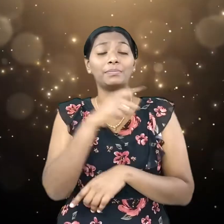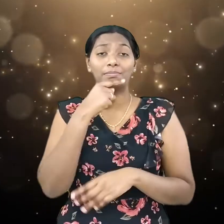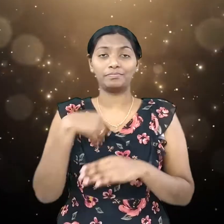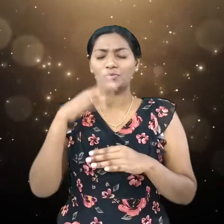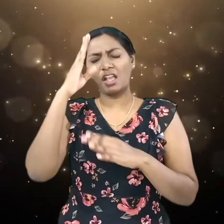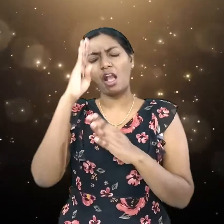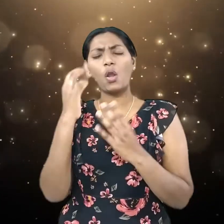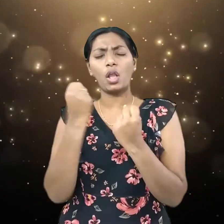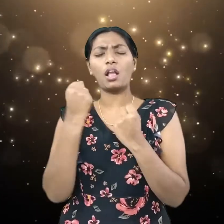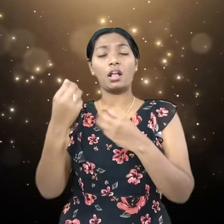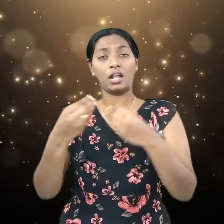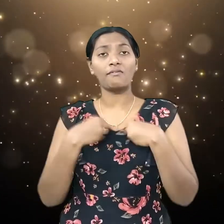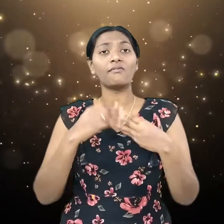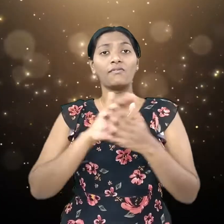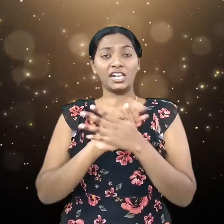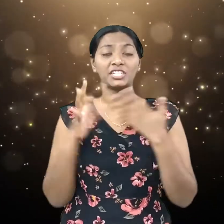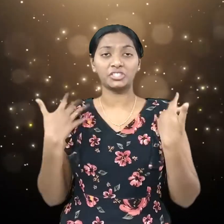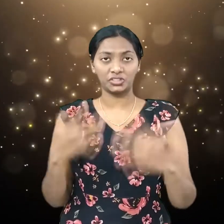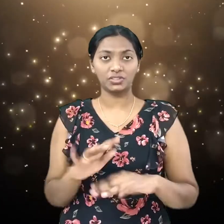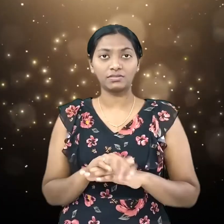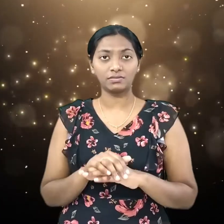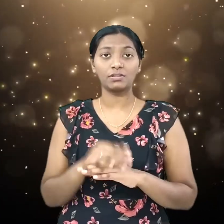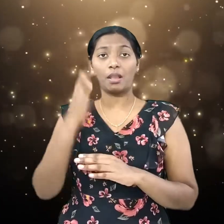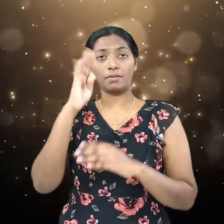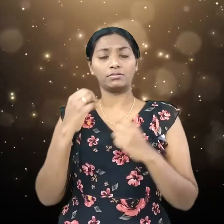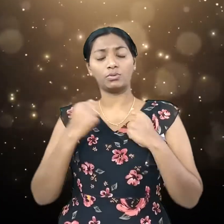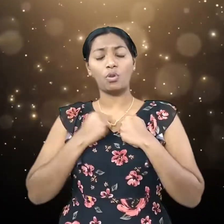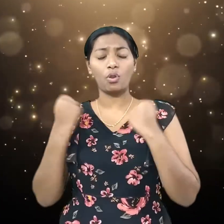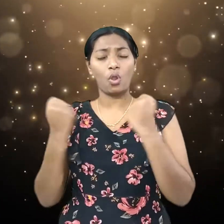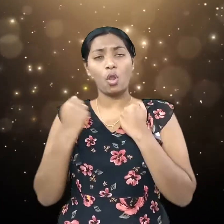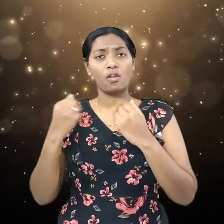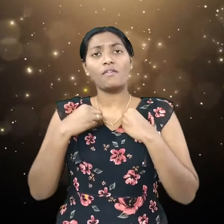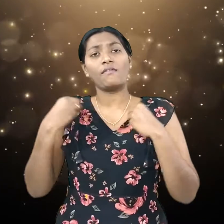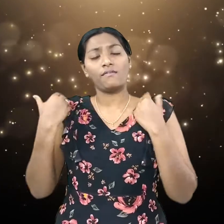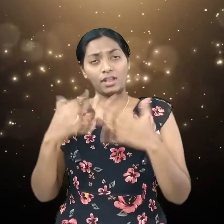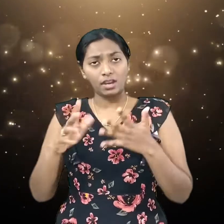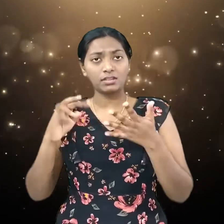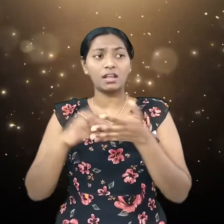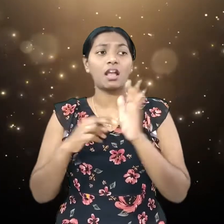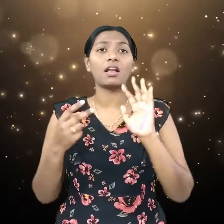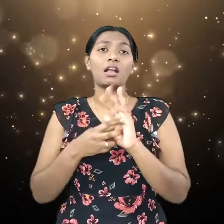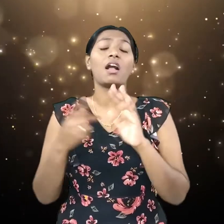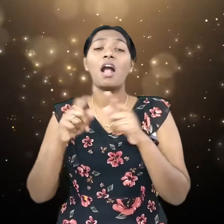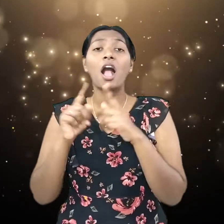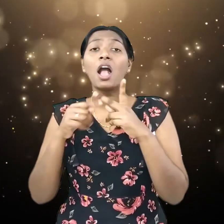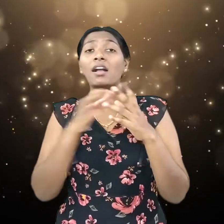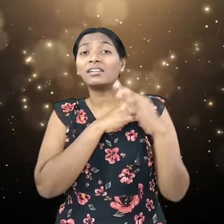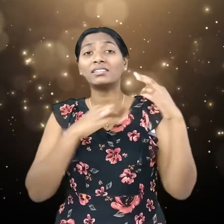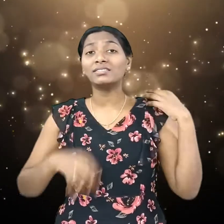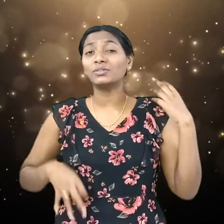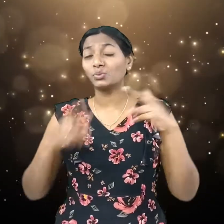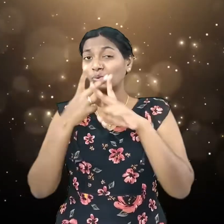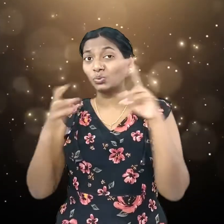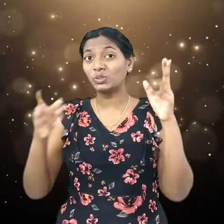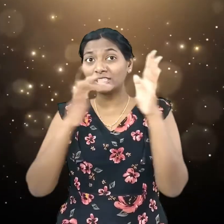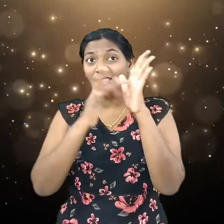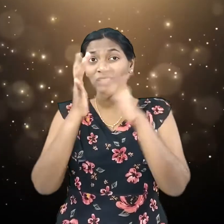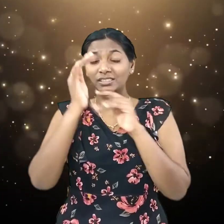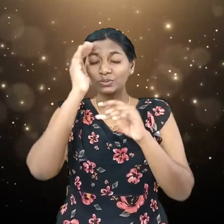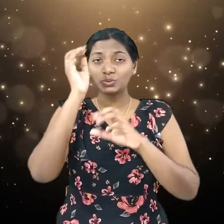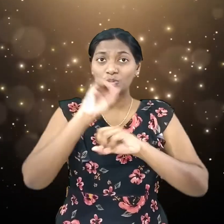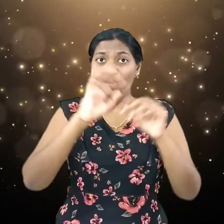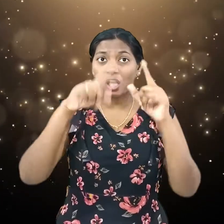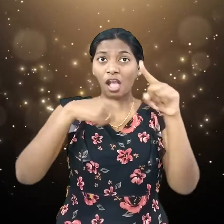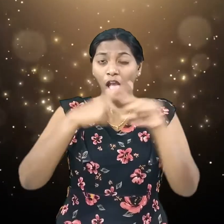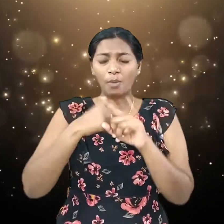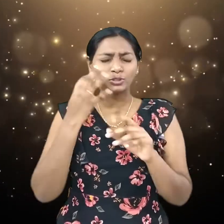अनुग्रह हुआ है कि अन्य जातियों को मसीह के अगम धन का सुसमाचार सुनाओ। ओके नेक्स्ट, ओ नेक्स्ट इज ब्यूटीफुल, ओ गॉड दिस इज